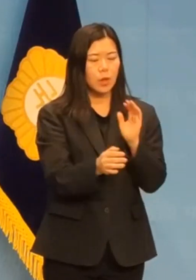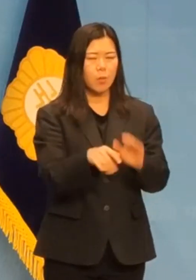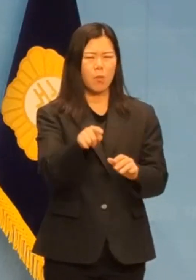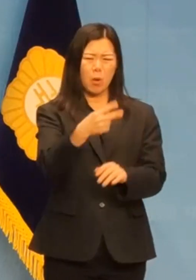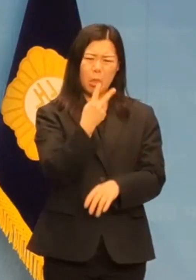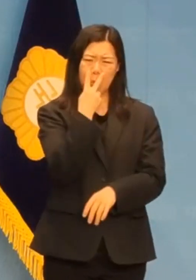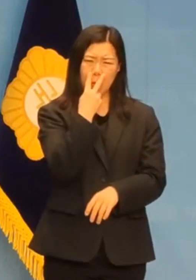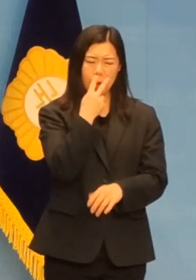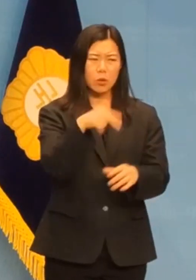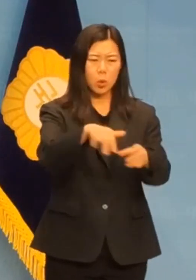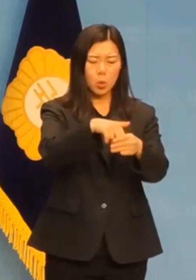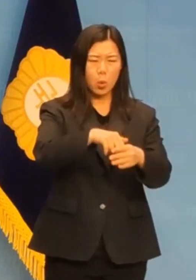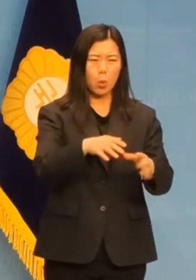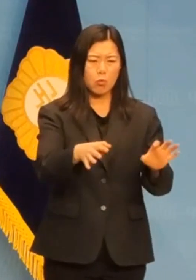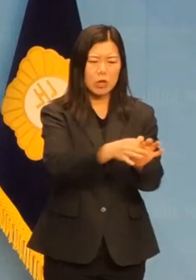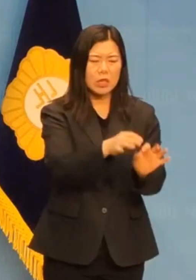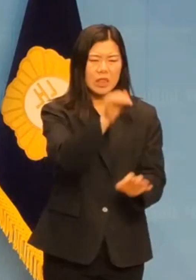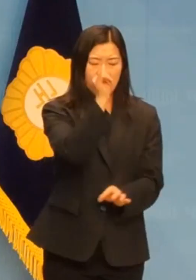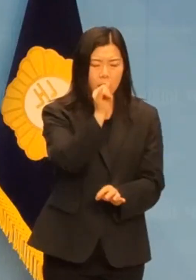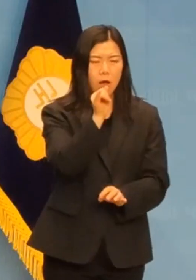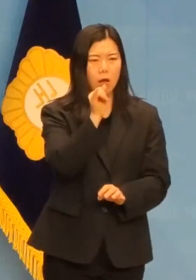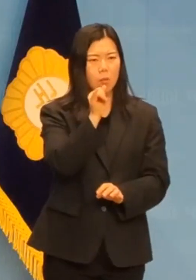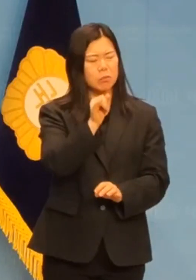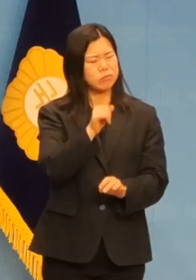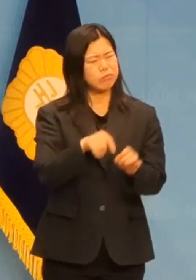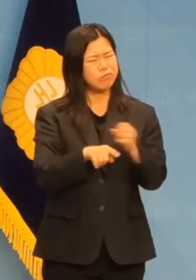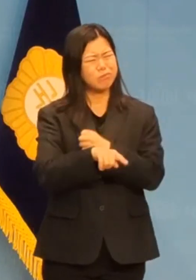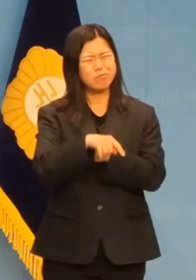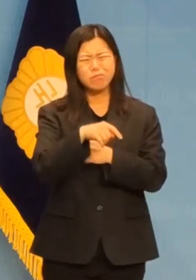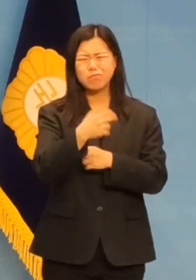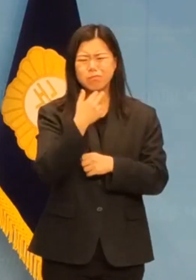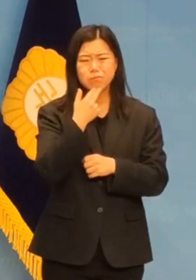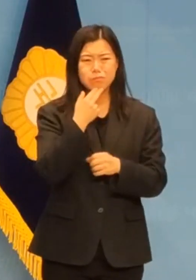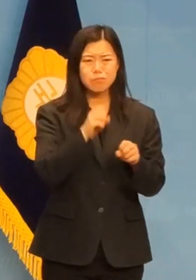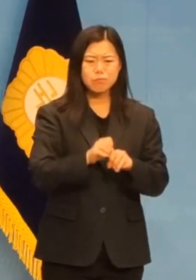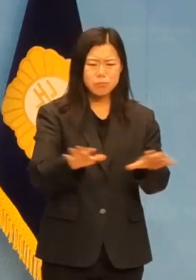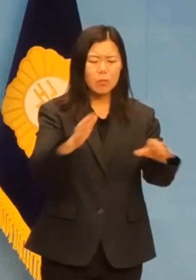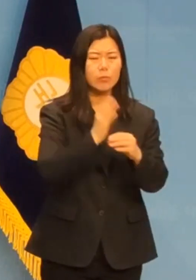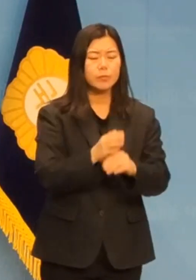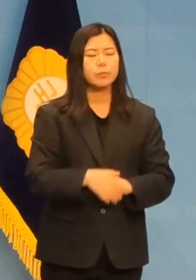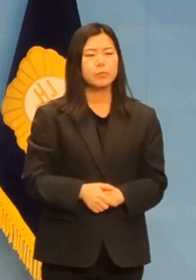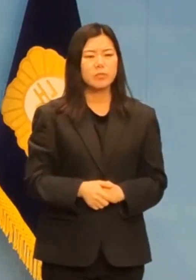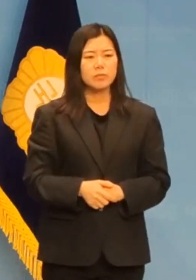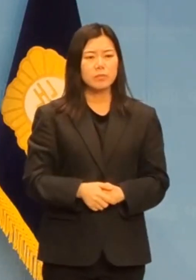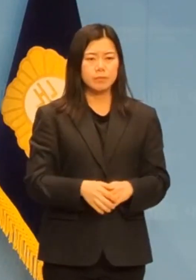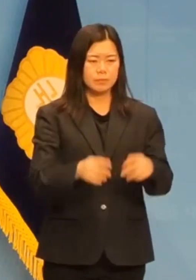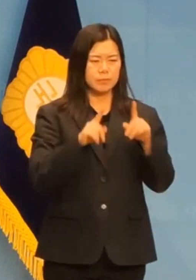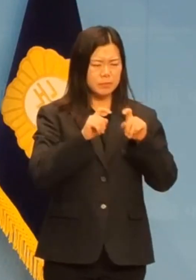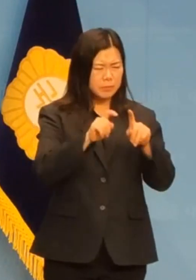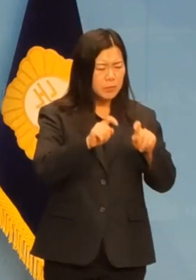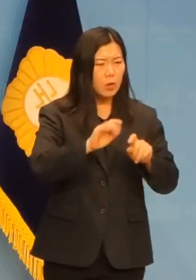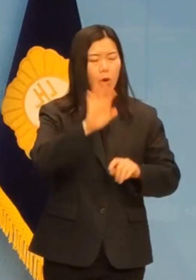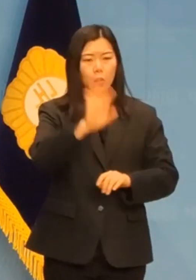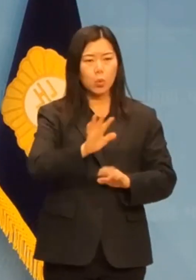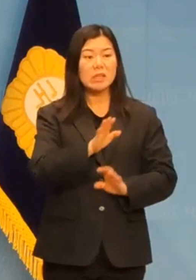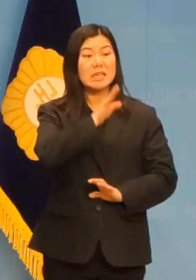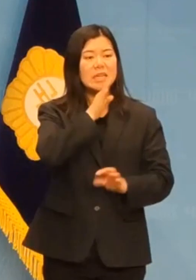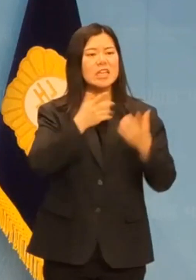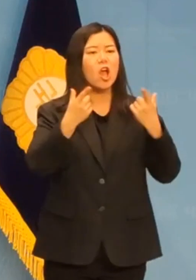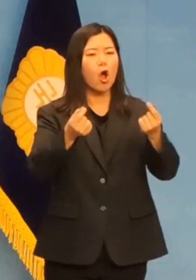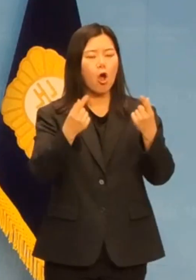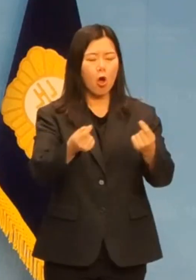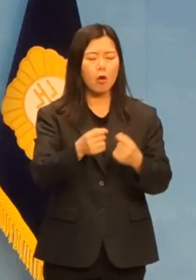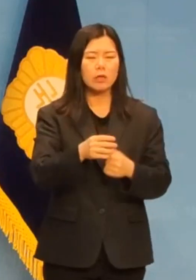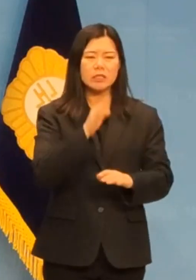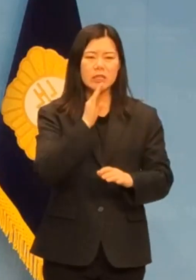종교와 유착되어 있다는 근거 없는 주장이 계속해서 확산되고 있습니다. 의혹 제기를 넘어 사실로 단정하며 허위